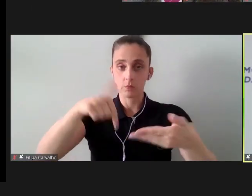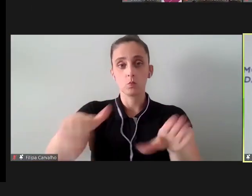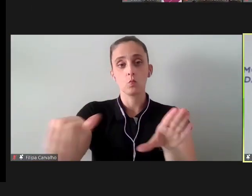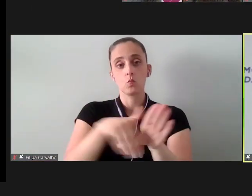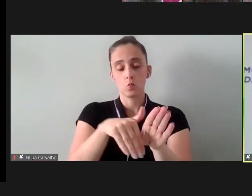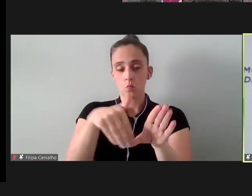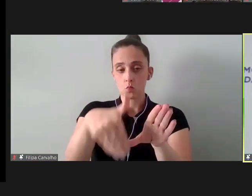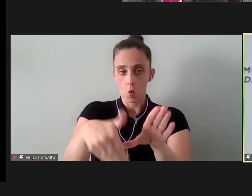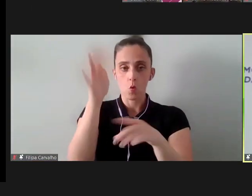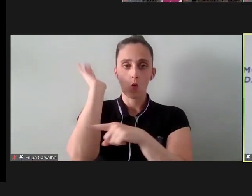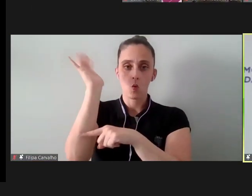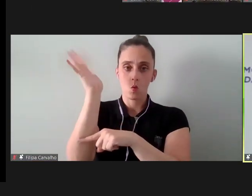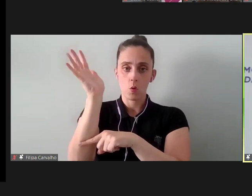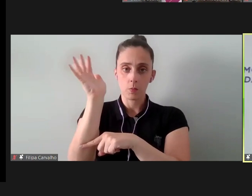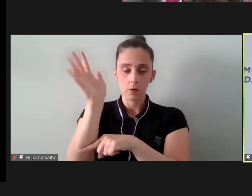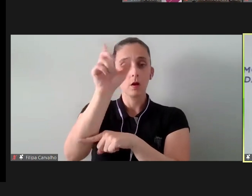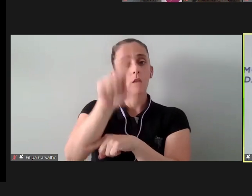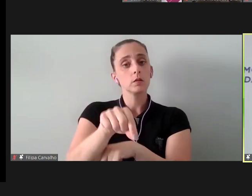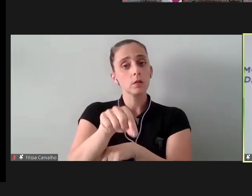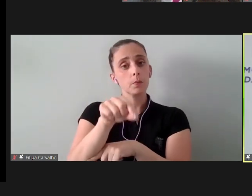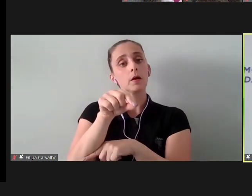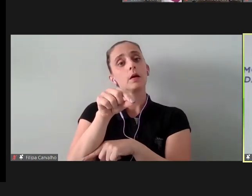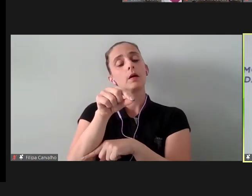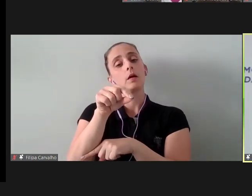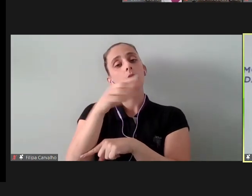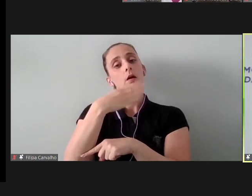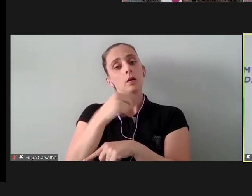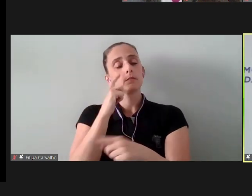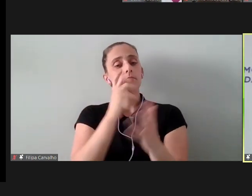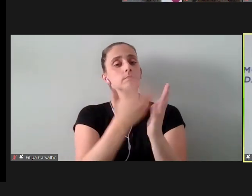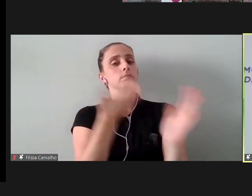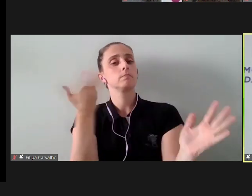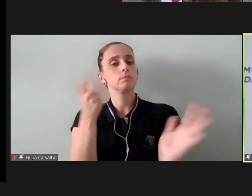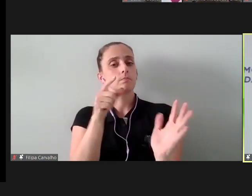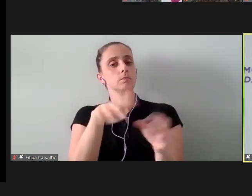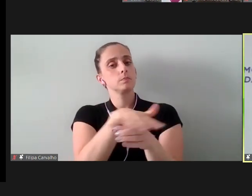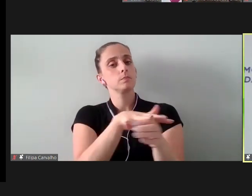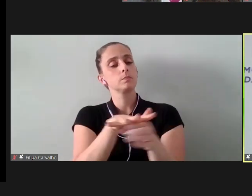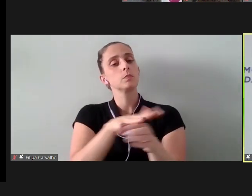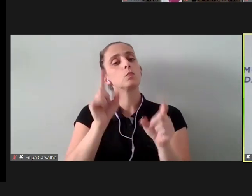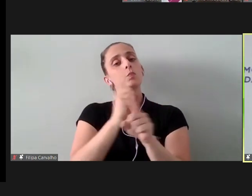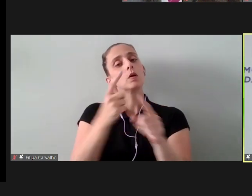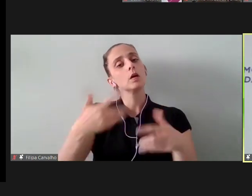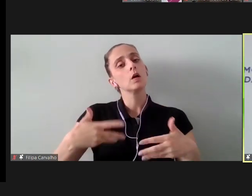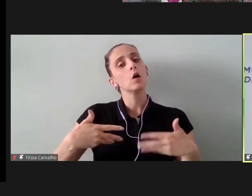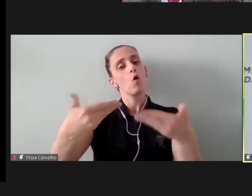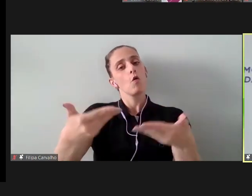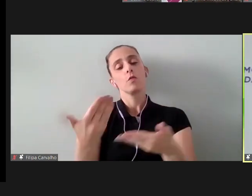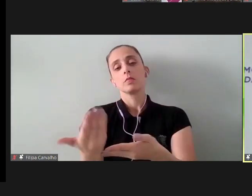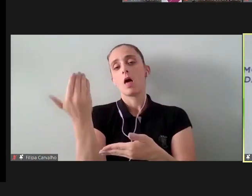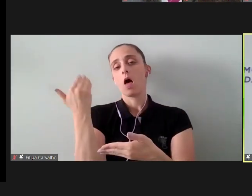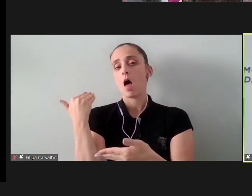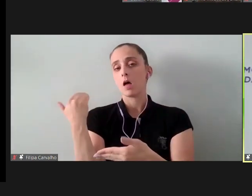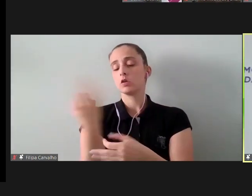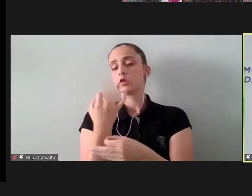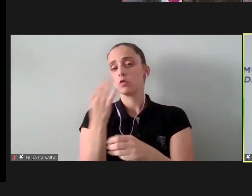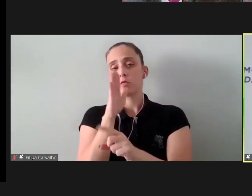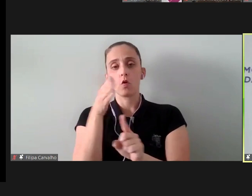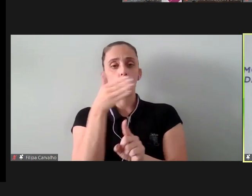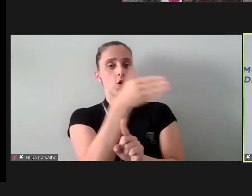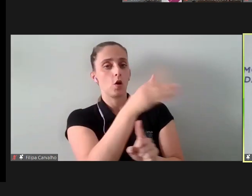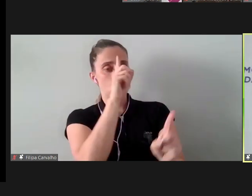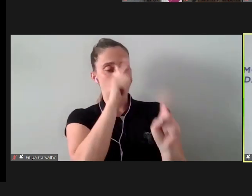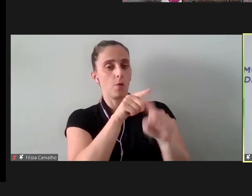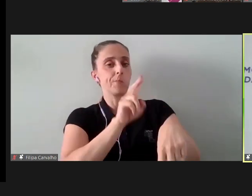neste webinar e também gostaria de realçar o fato do convite ter anteriormente sido endereçado à